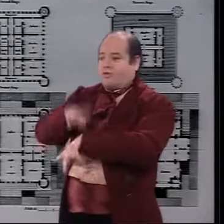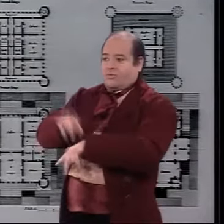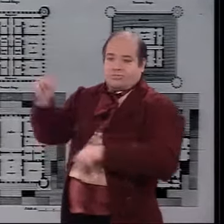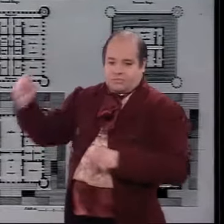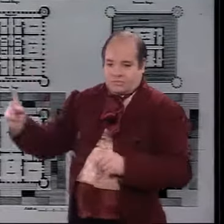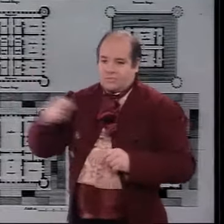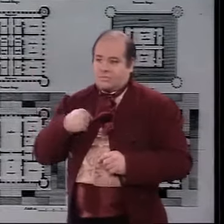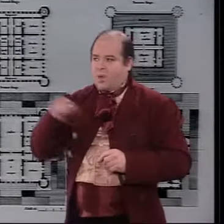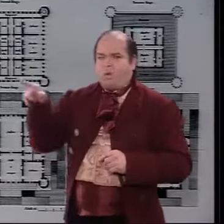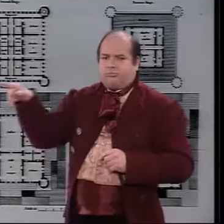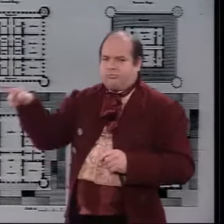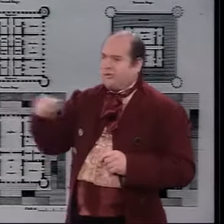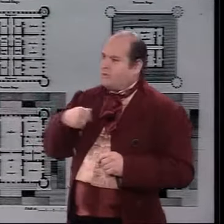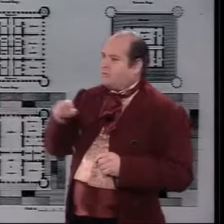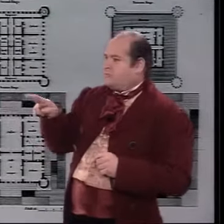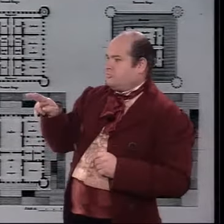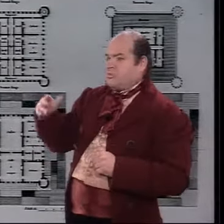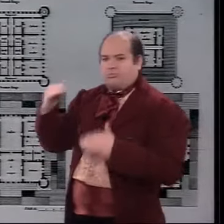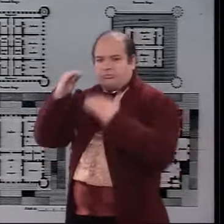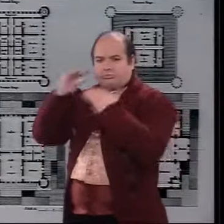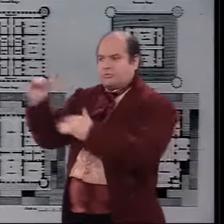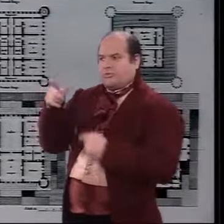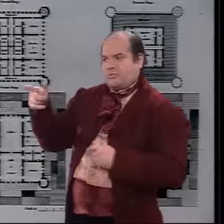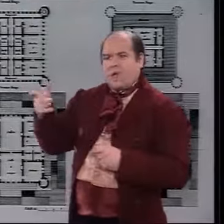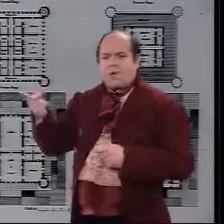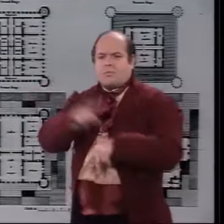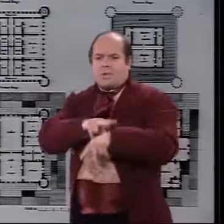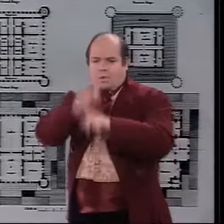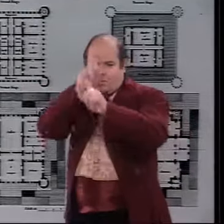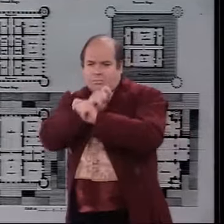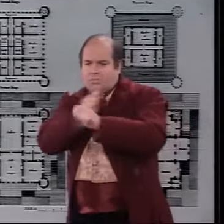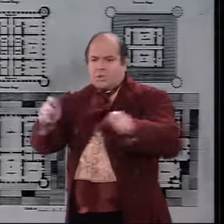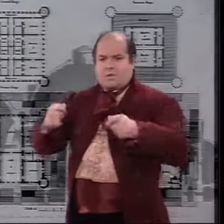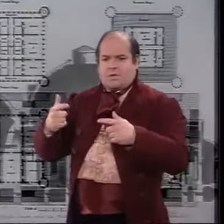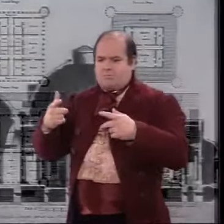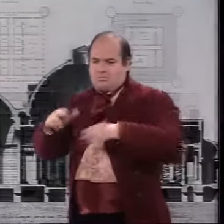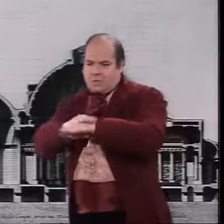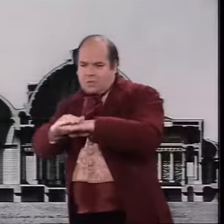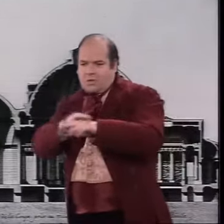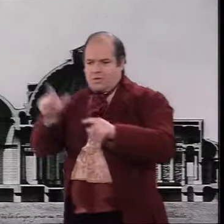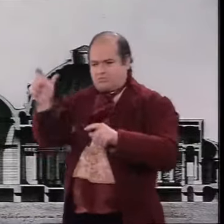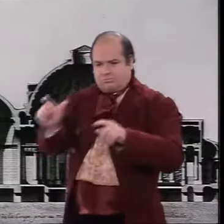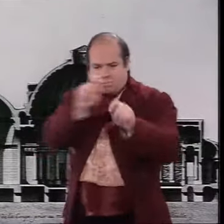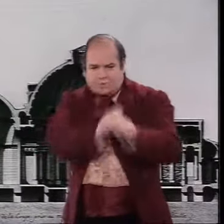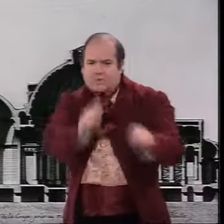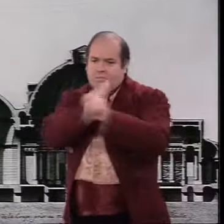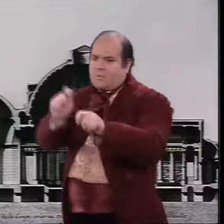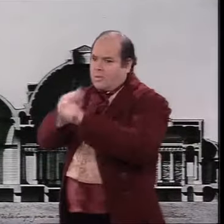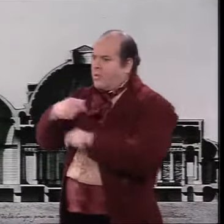Je travaille comme dessinateur chez un architecte, Jean de Fiéry, mon patron. C'est un homme extraordinaire,